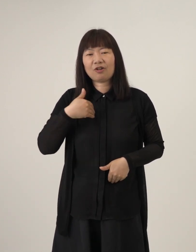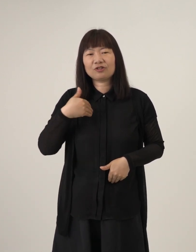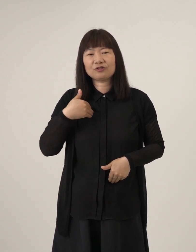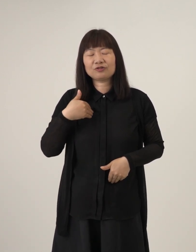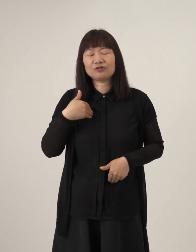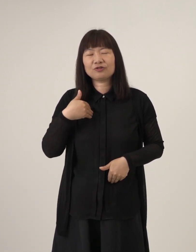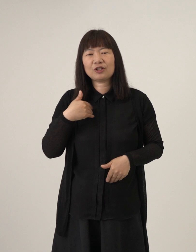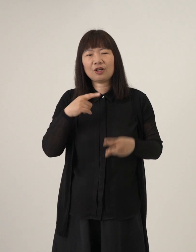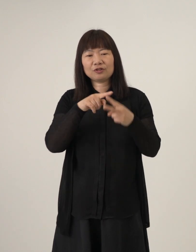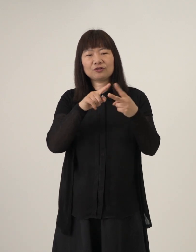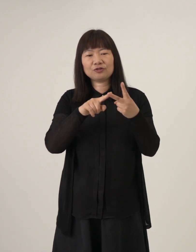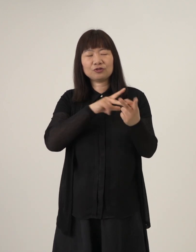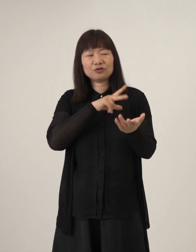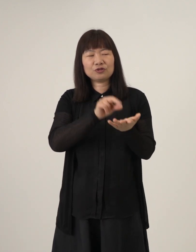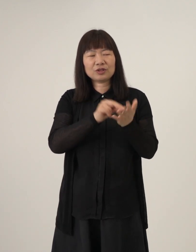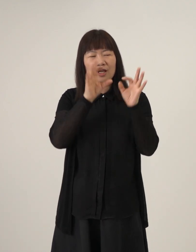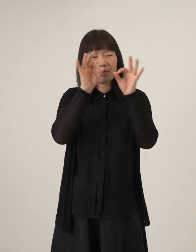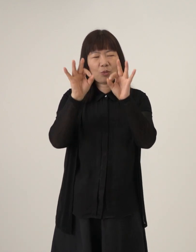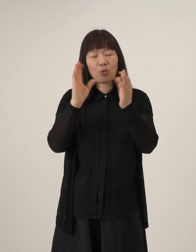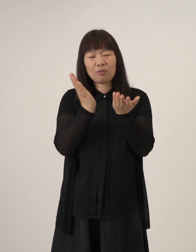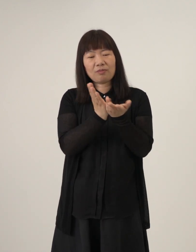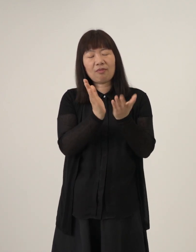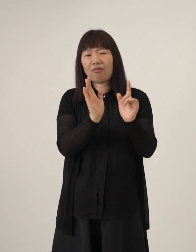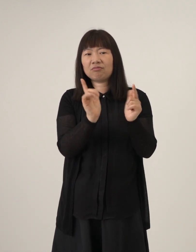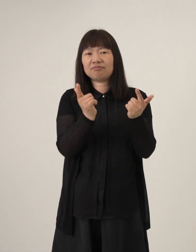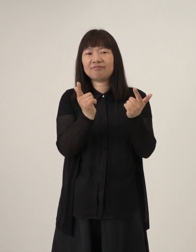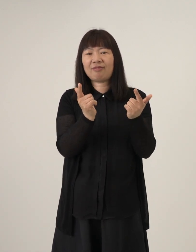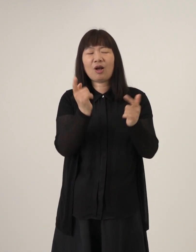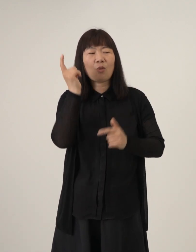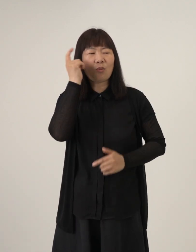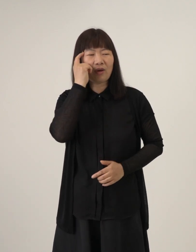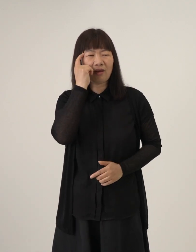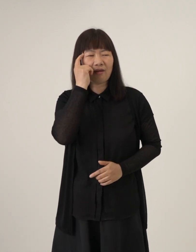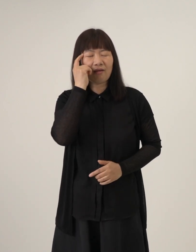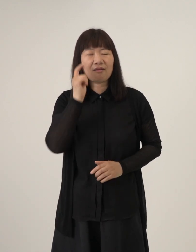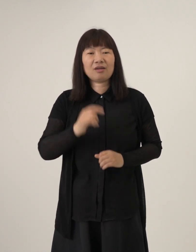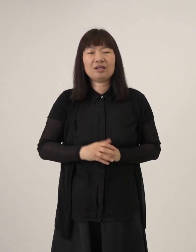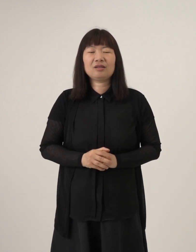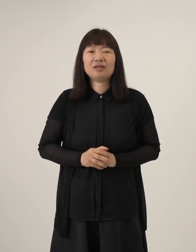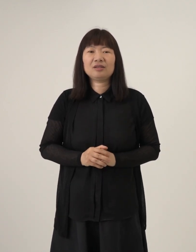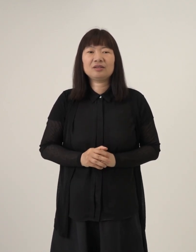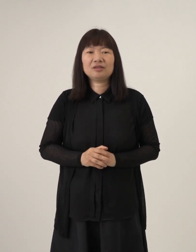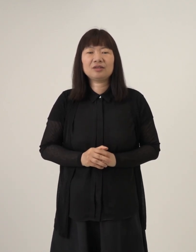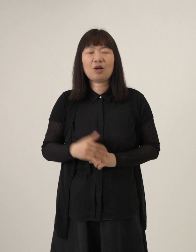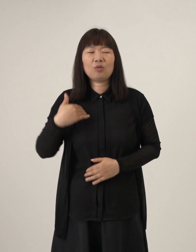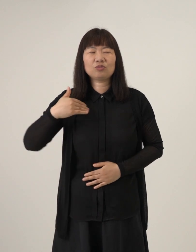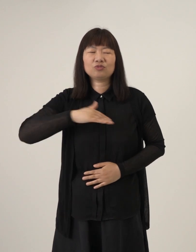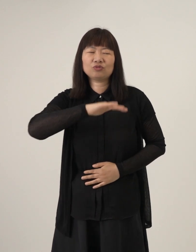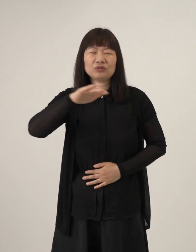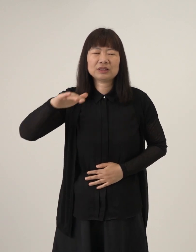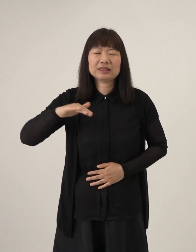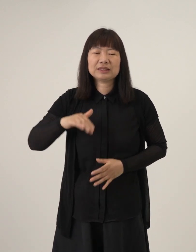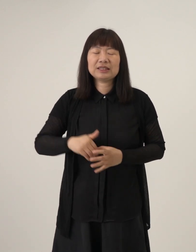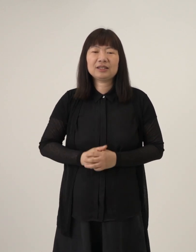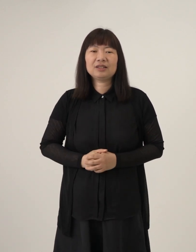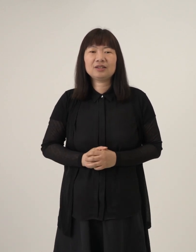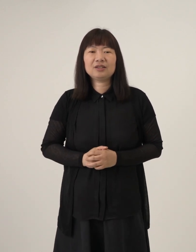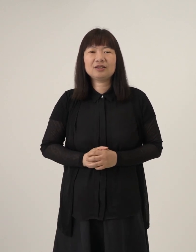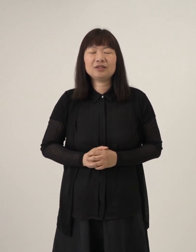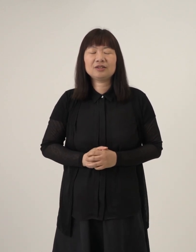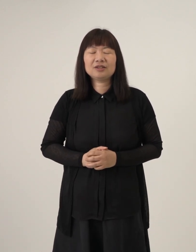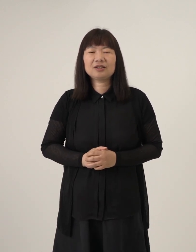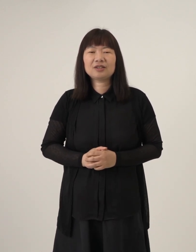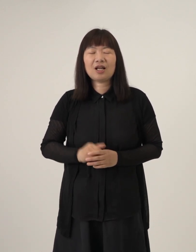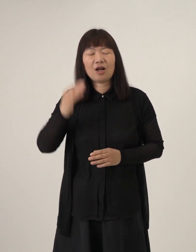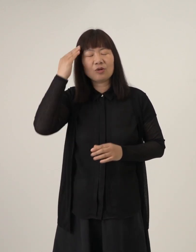두 주제는 맞지 않아요. 사실은 자, 우리 이제